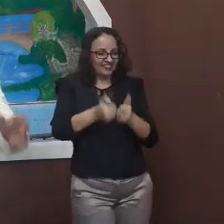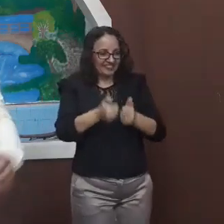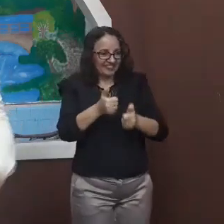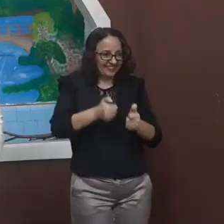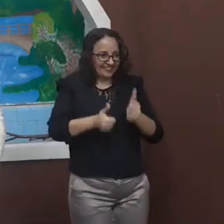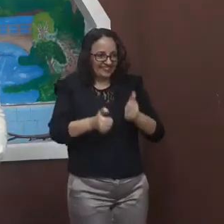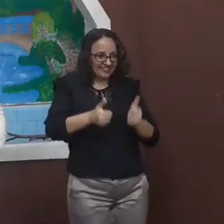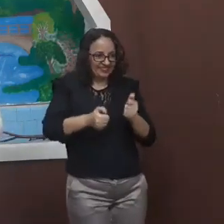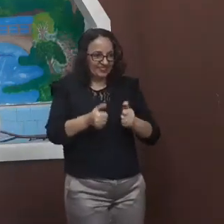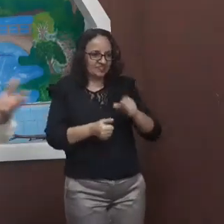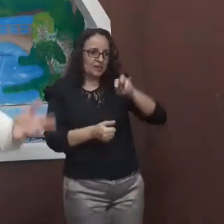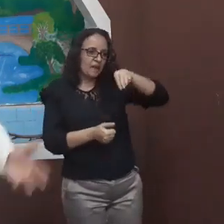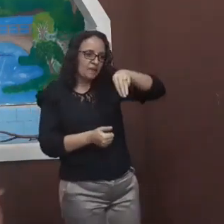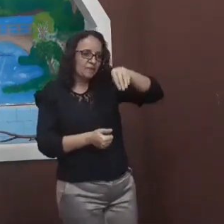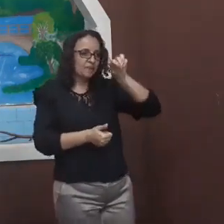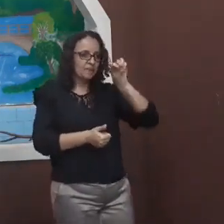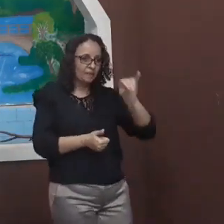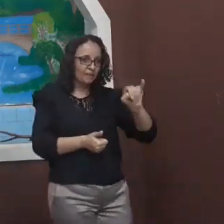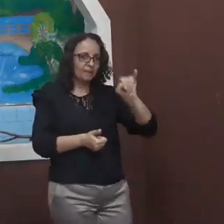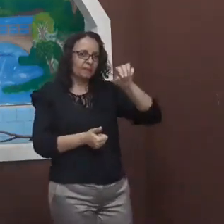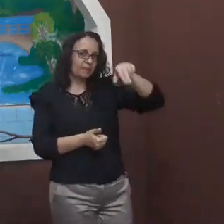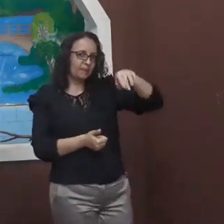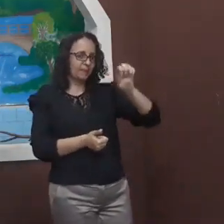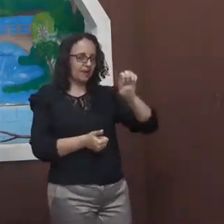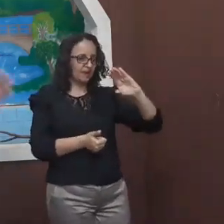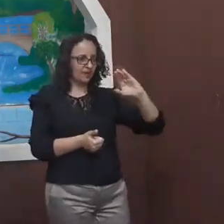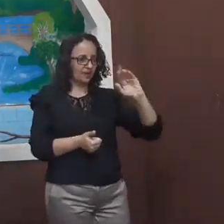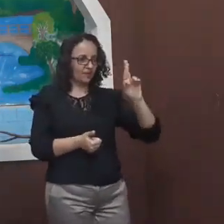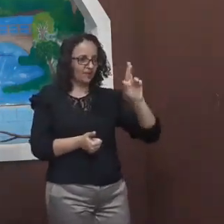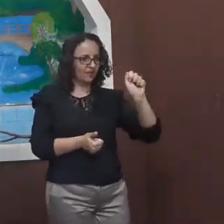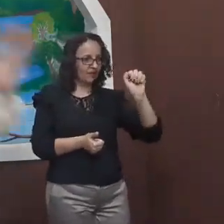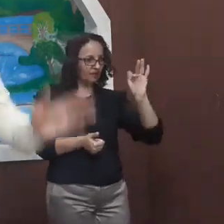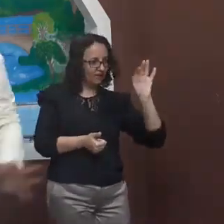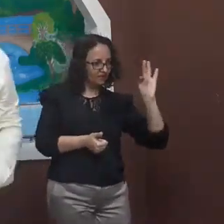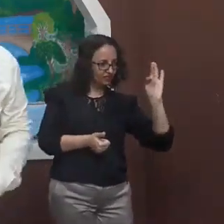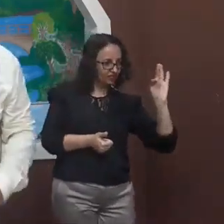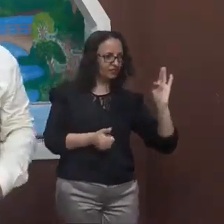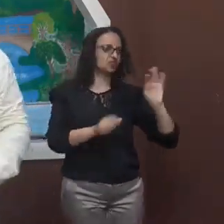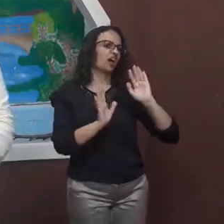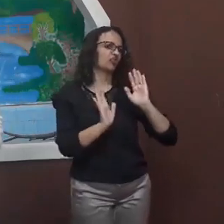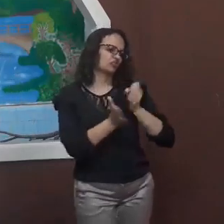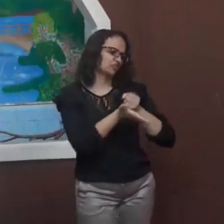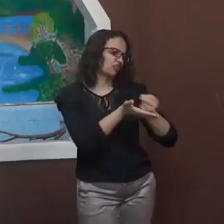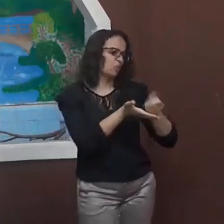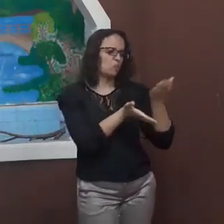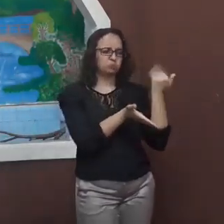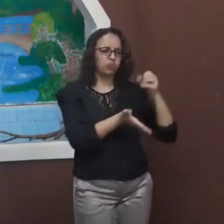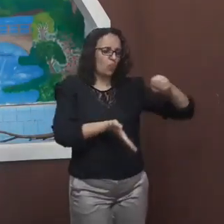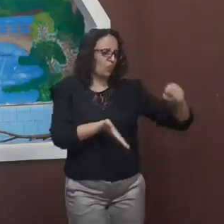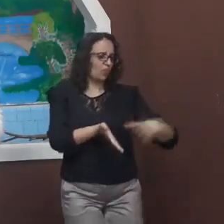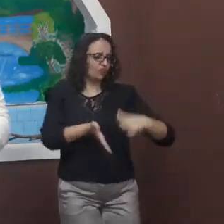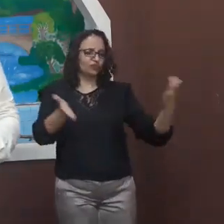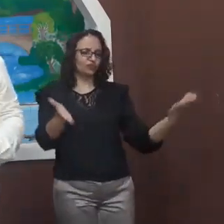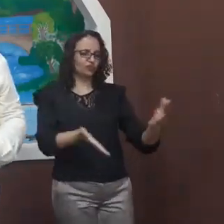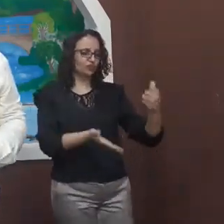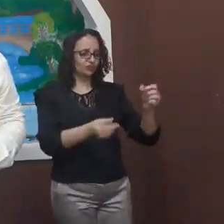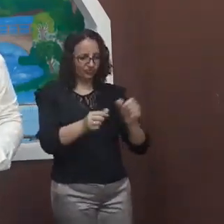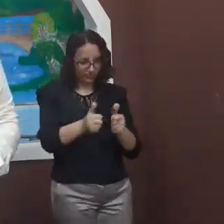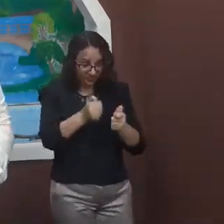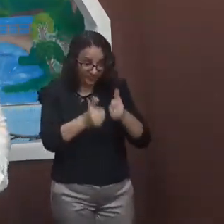Minecraft aventura, Minecraft, será que eu falo isso aí? Já estou atrasado, você vai falar para um, não, Minecraft já é outro negócio um pouquinho melhor